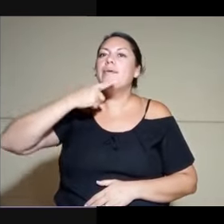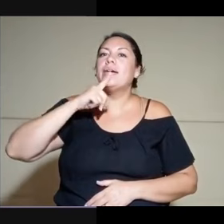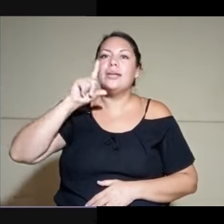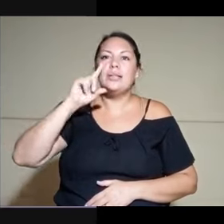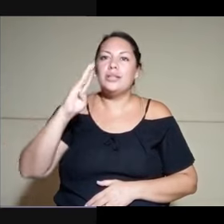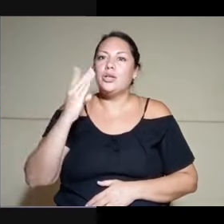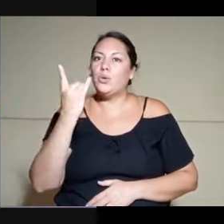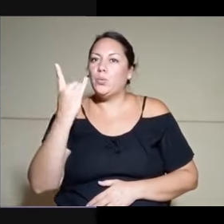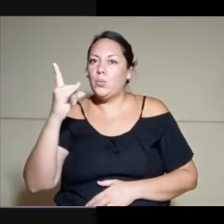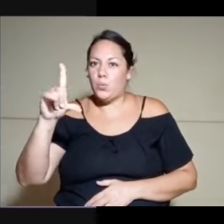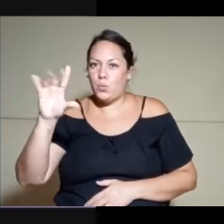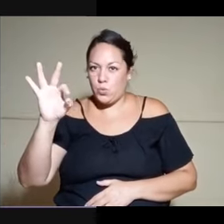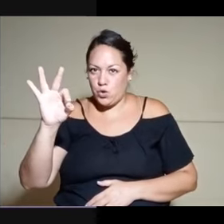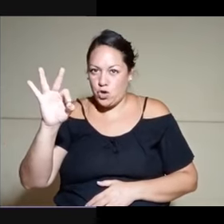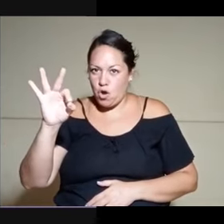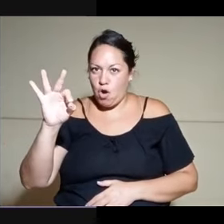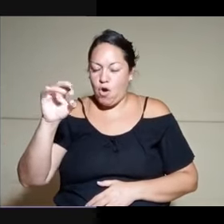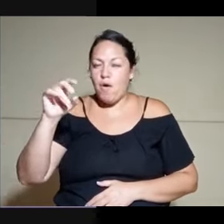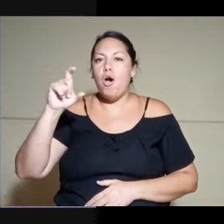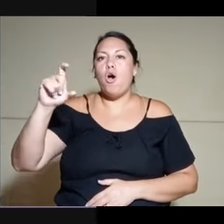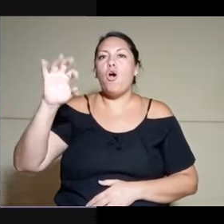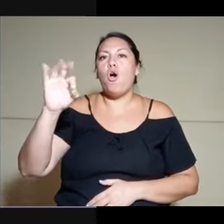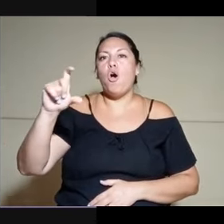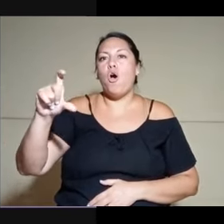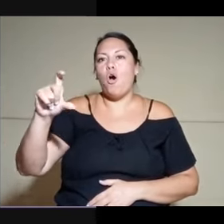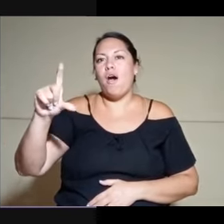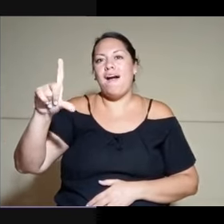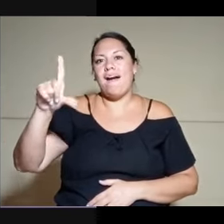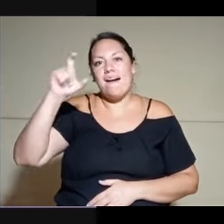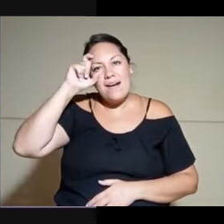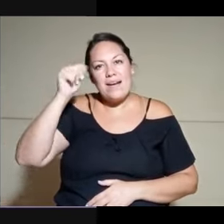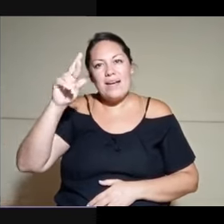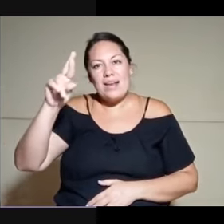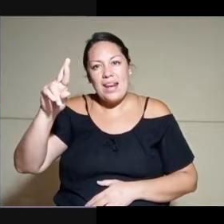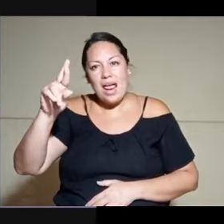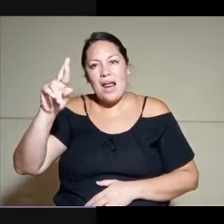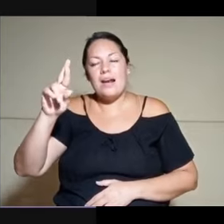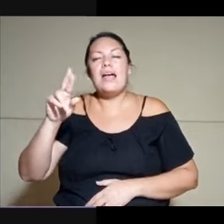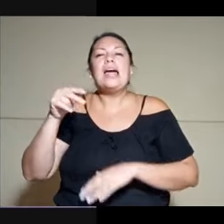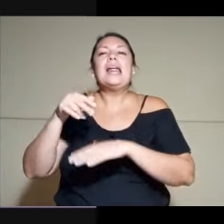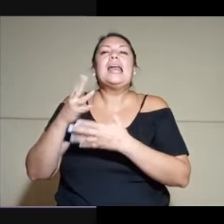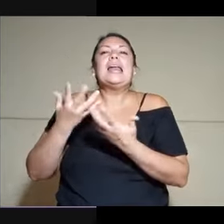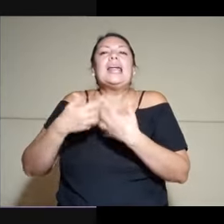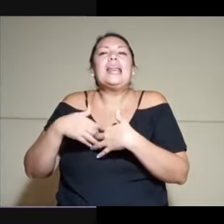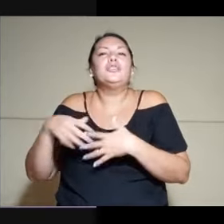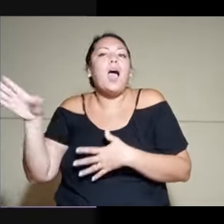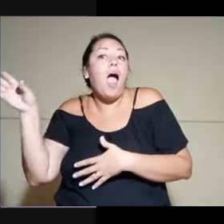par craneal 8, vestíbulo coclear, es un nervio que lleva información desde la cóclea, que está en el